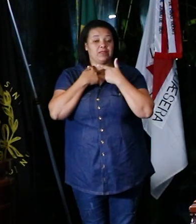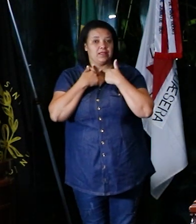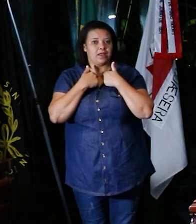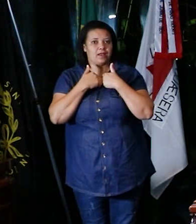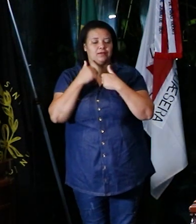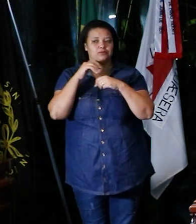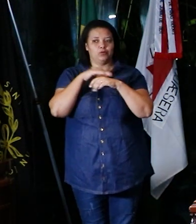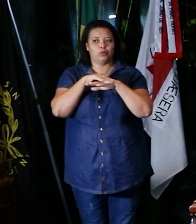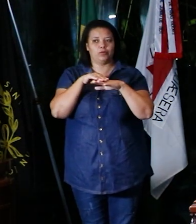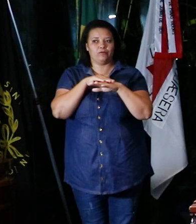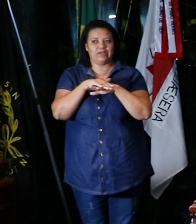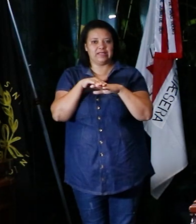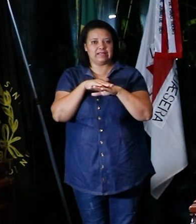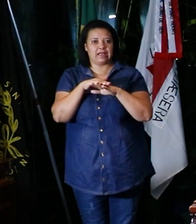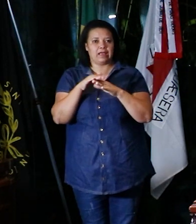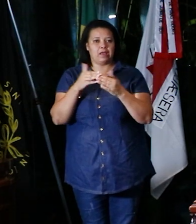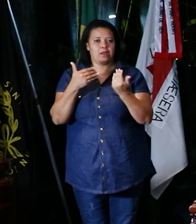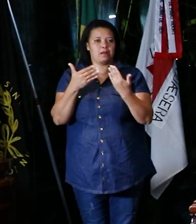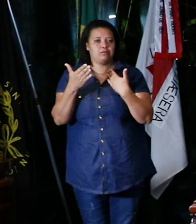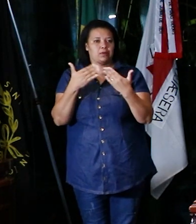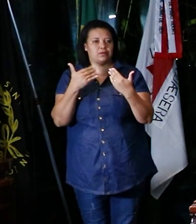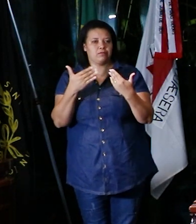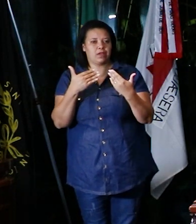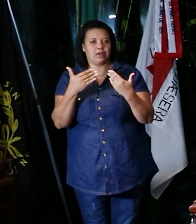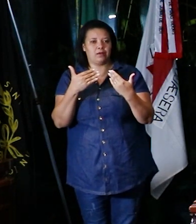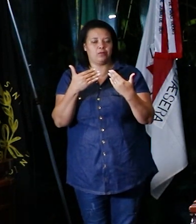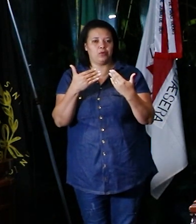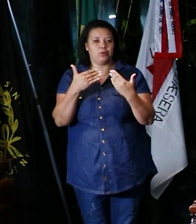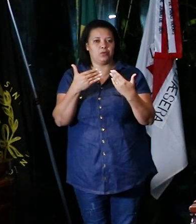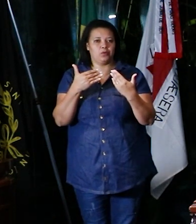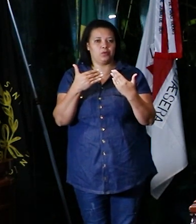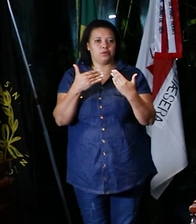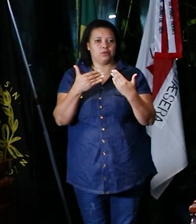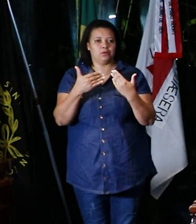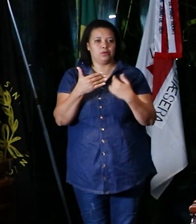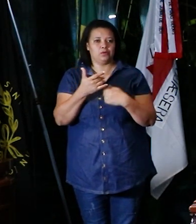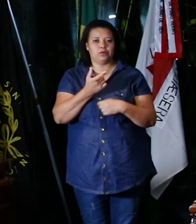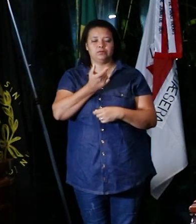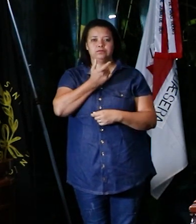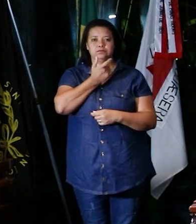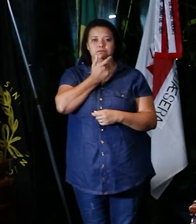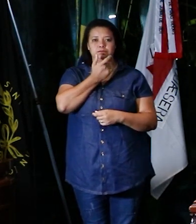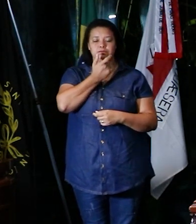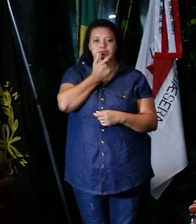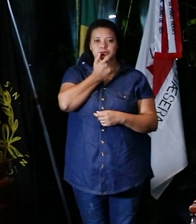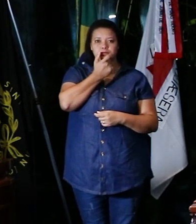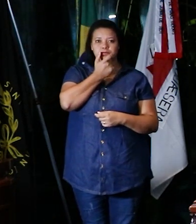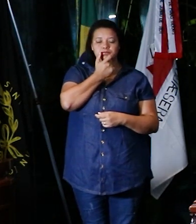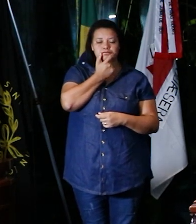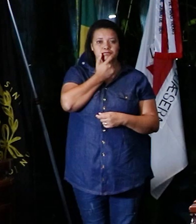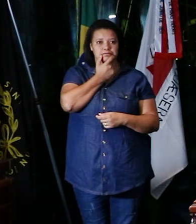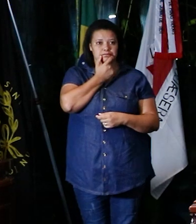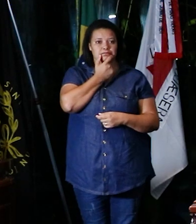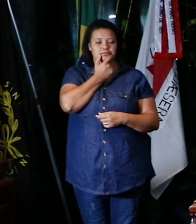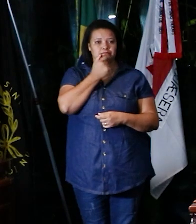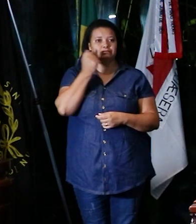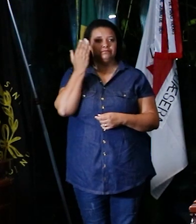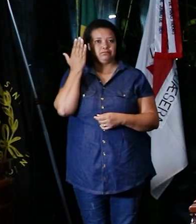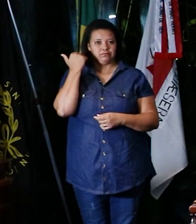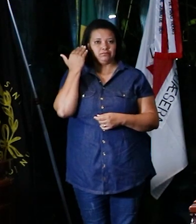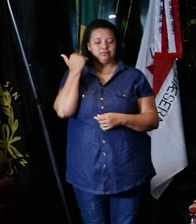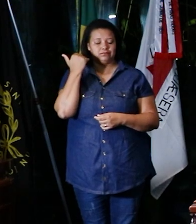com... ter um papo com o Mário de Andrade, e que era aquela, já era aquela figura antológica,